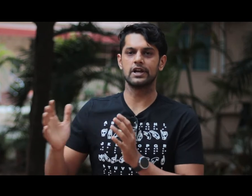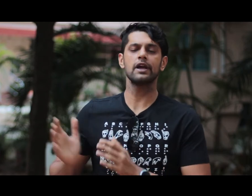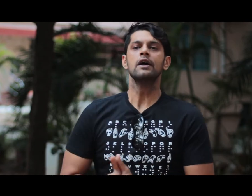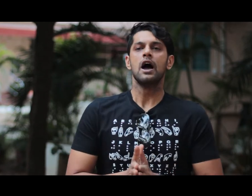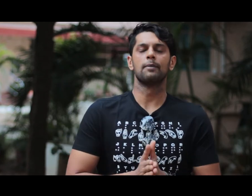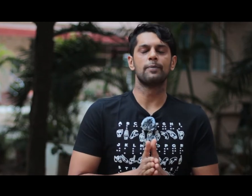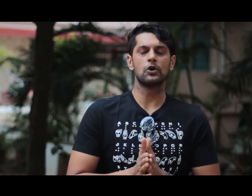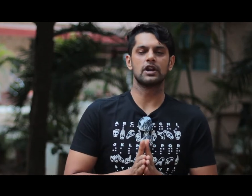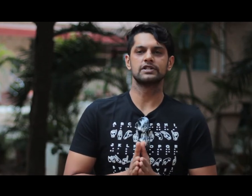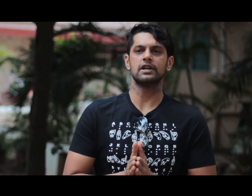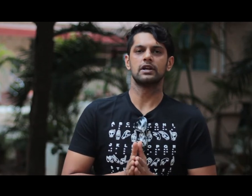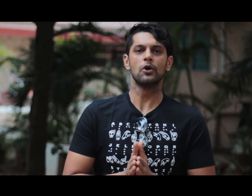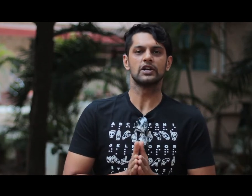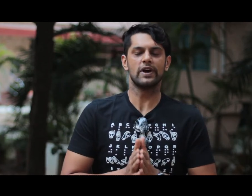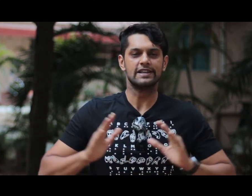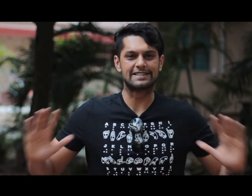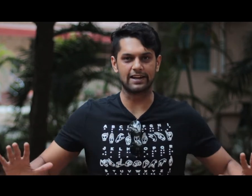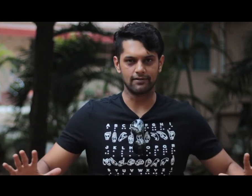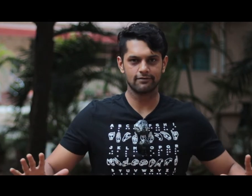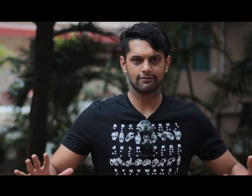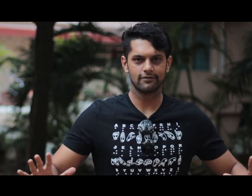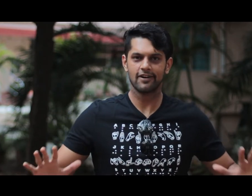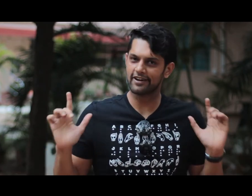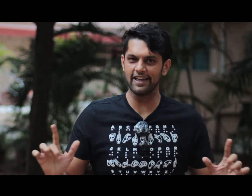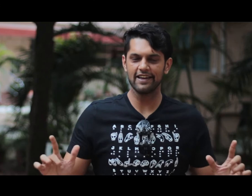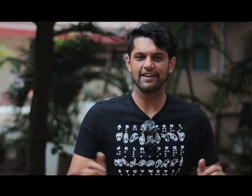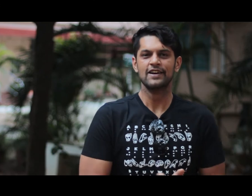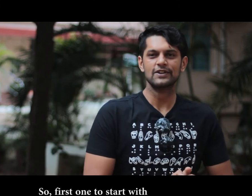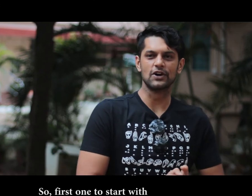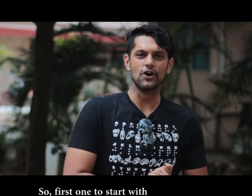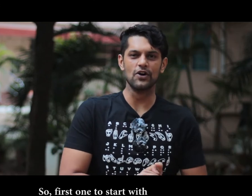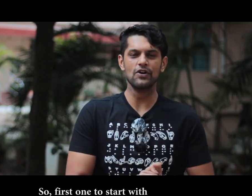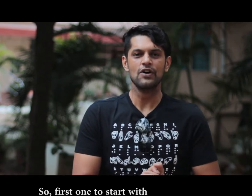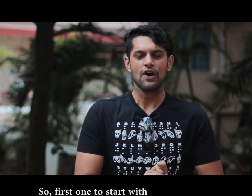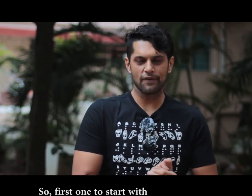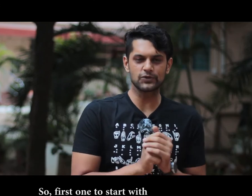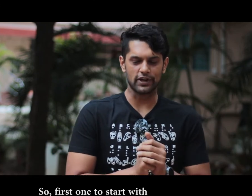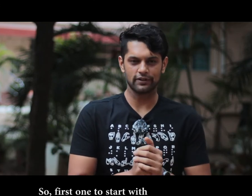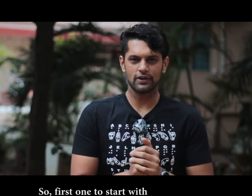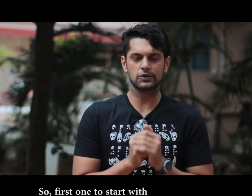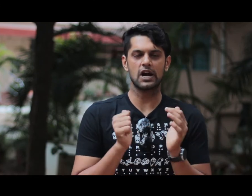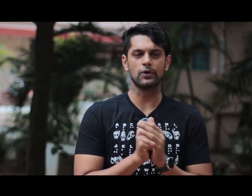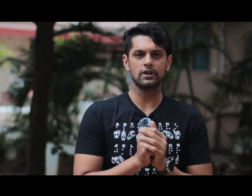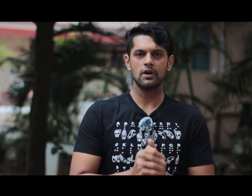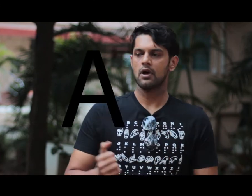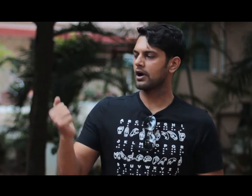ಕೆ ಎಲ್ ಎಮ್ ಎನ್ ಓ ಪಿ ಕ್ಯೂ ಆರ್ ಎಸ್ ಟಿ ಡಬ್ಲ್ಯೂ ಎಕ್ಸ್ ವೈ ಝೆಡ್. ರೆಡಿ? ಸೊ ಫಸ್ಟ್ ಒನ್ ಟು ಸ್ಟಾರ್ಟ್ ವಿತ್, ಕೈನ